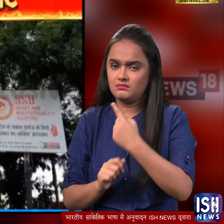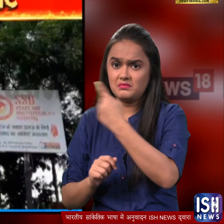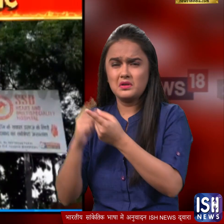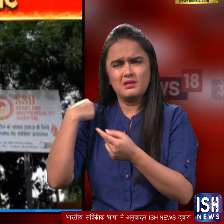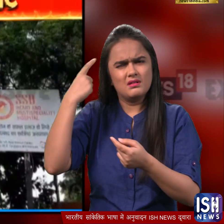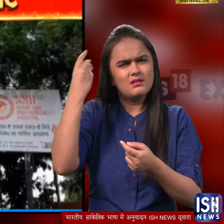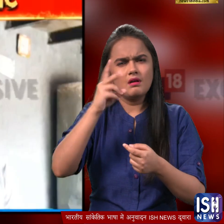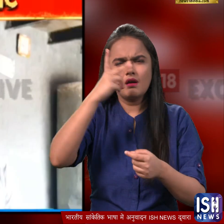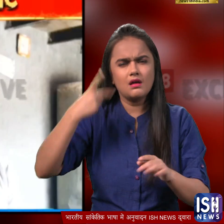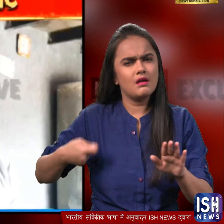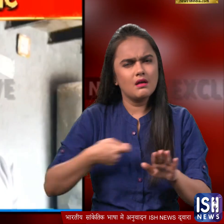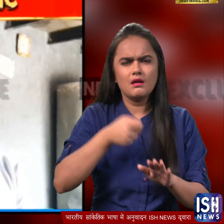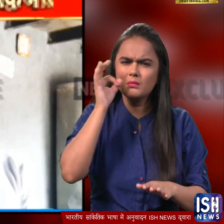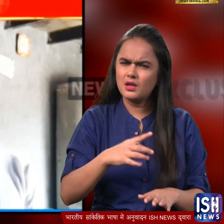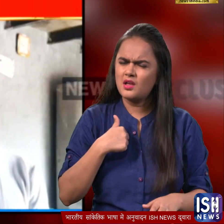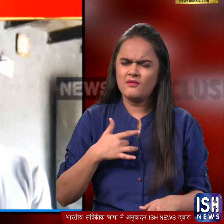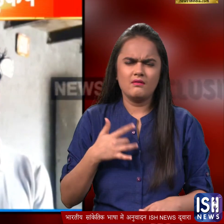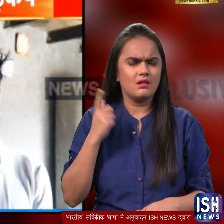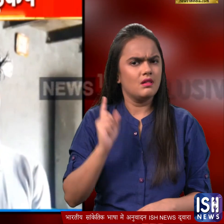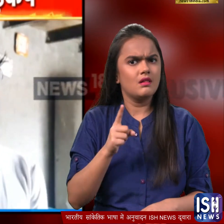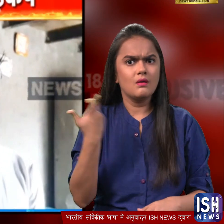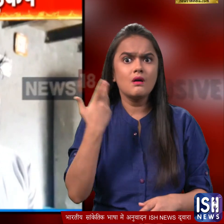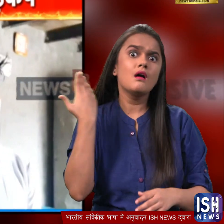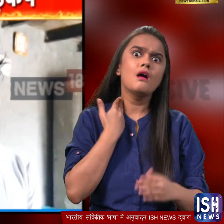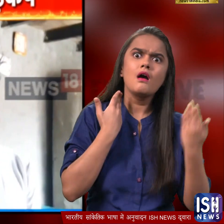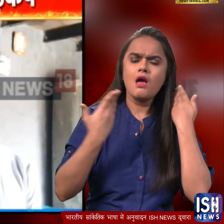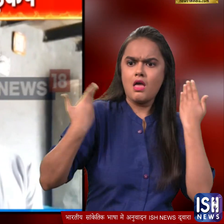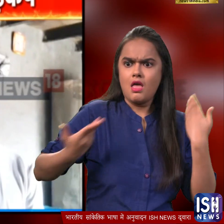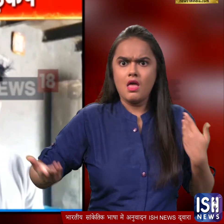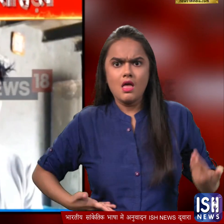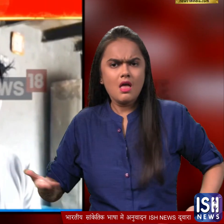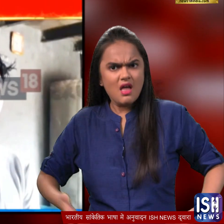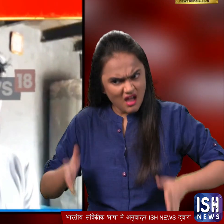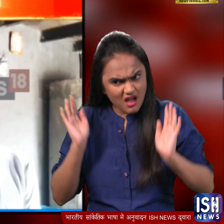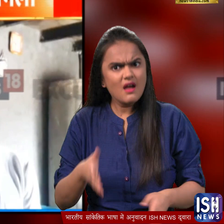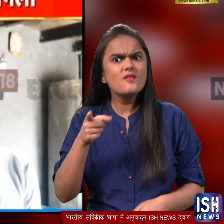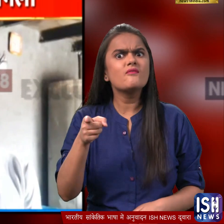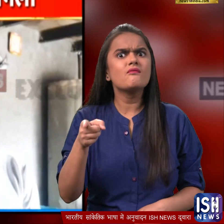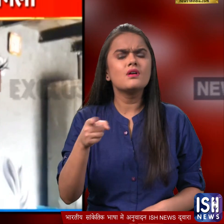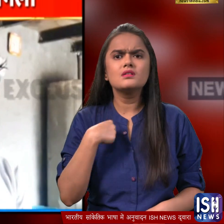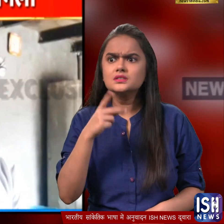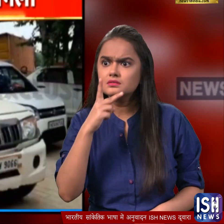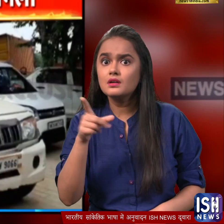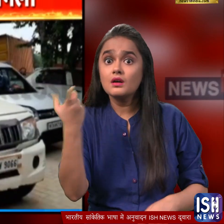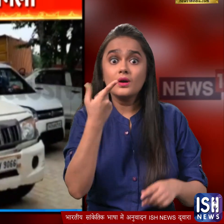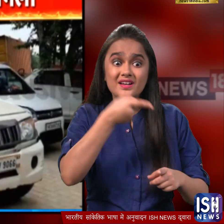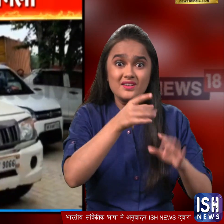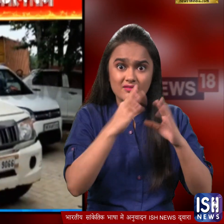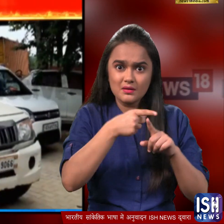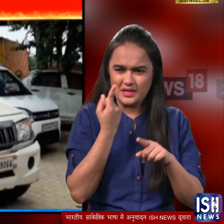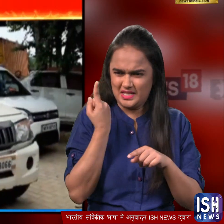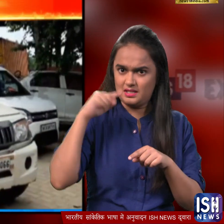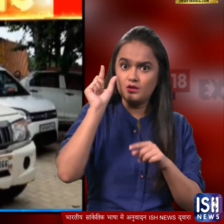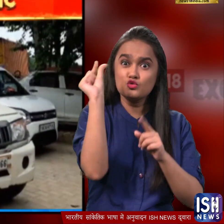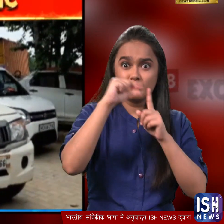पुलिस में शिकायत दर्ज कराई। अगर गला दबाया जाता तो कहीं कोई निशान, बॉडी पे निशान, गले पे निशान कुछ मिलता है, ऐसा कुछ पाया नहीं गया अभी। बताया गया